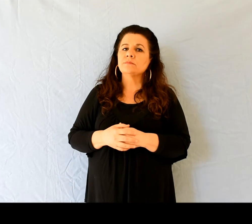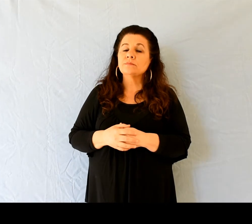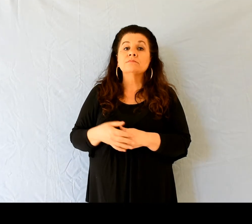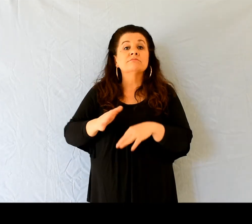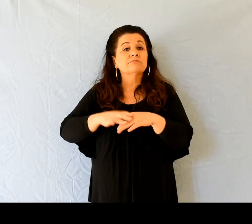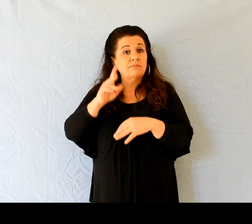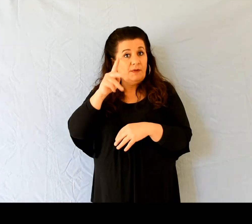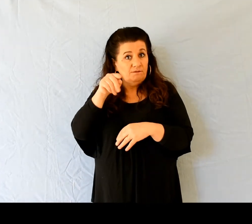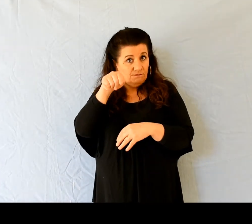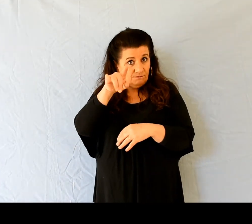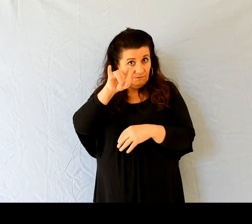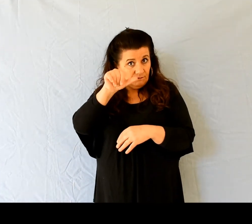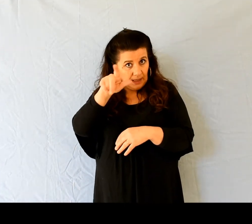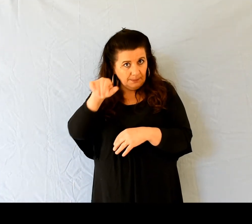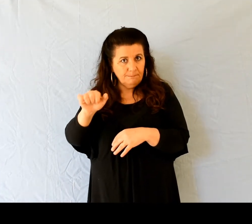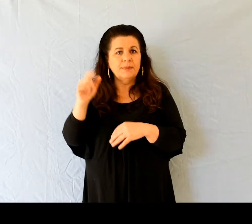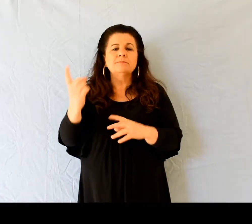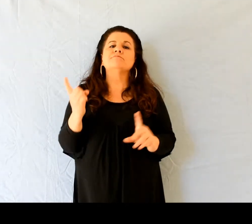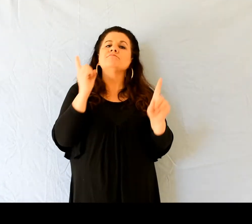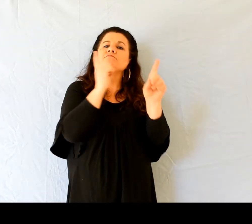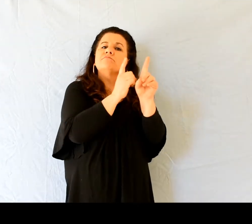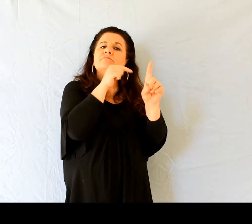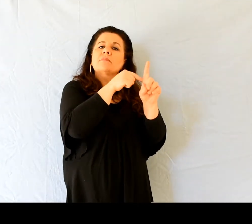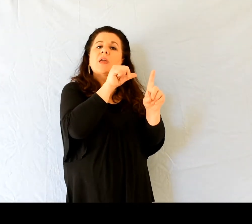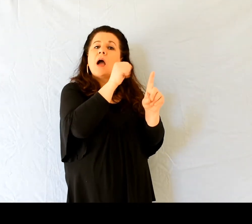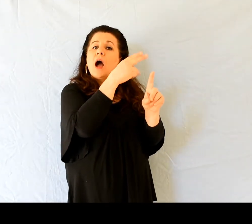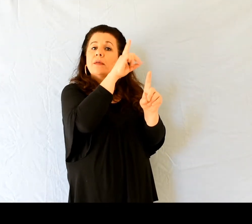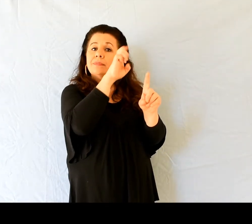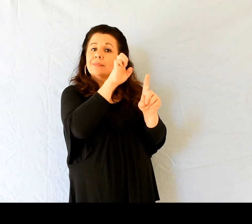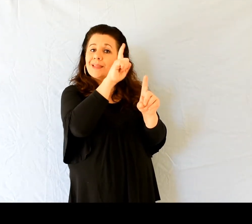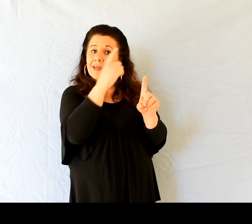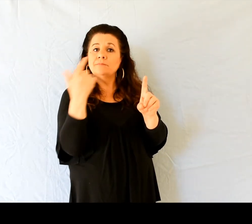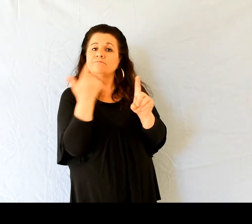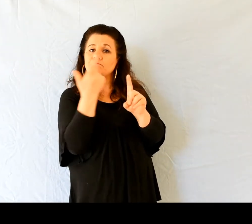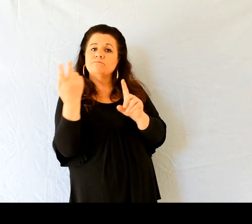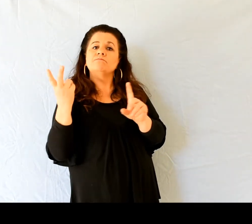Philippe va le dire à André, et tous deux vont le dire à Jésus.